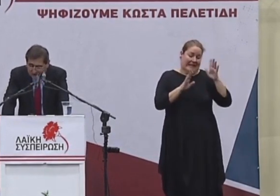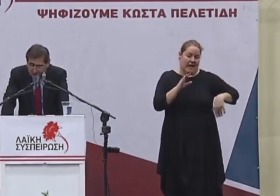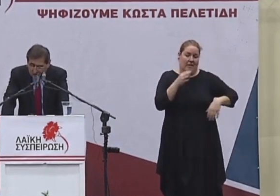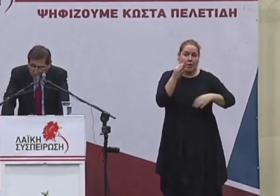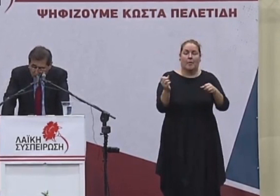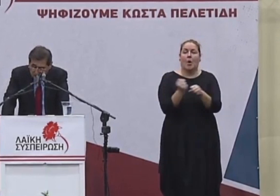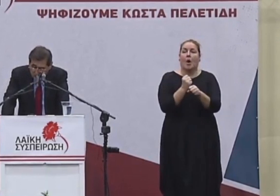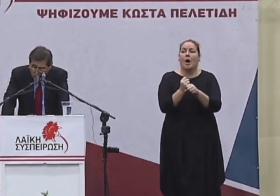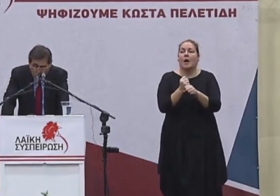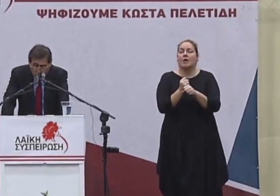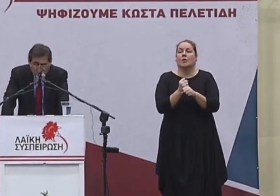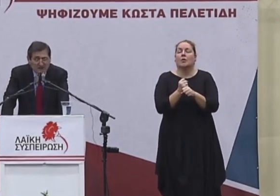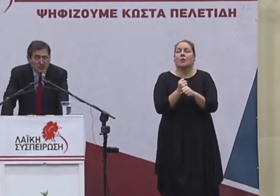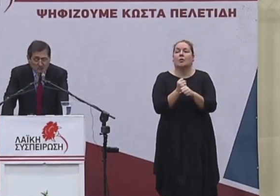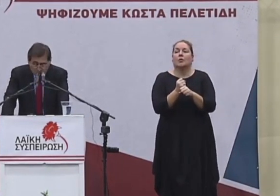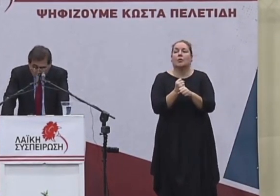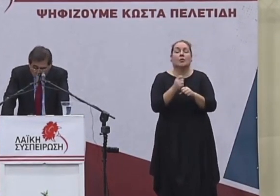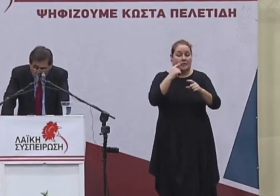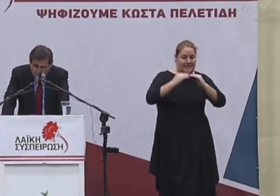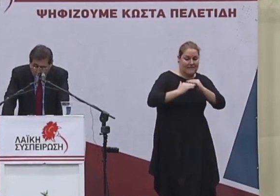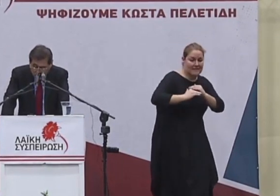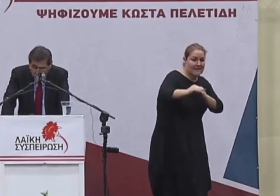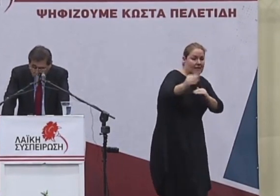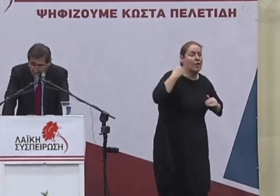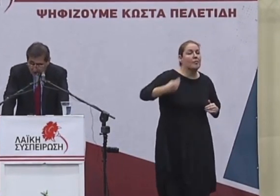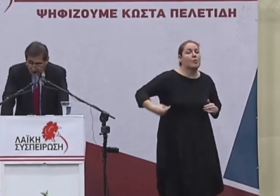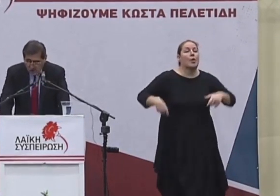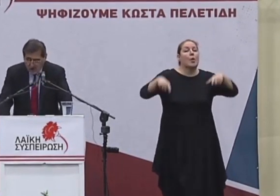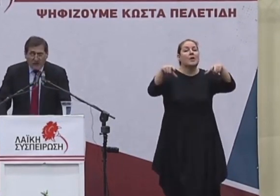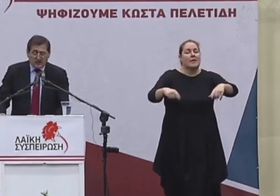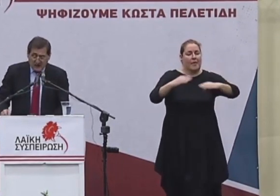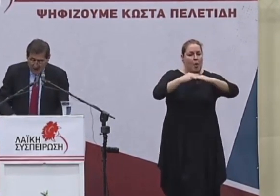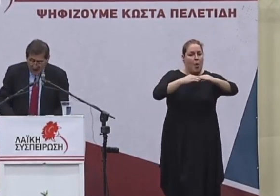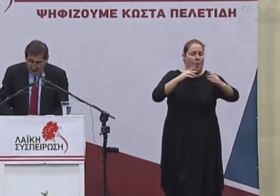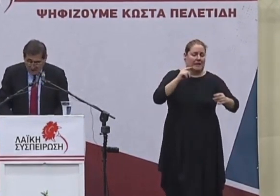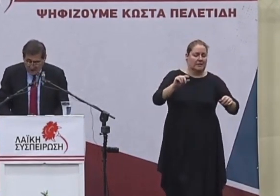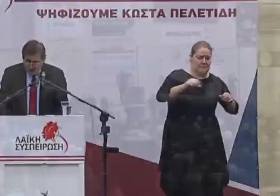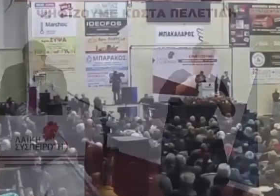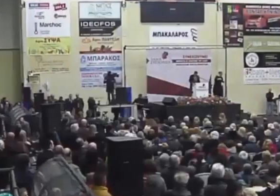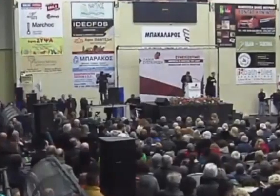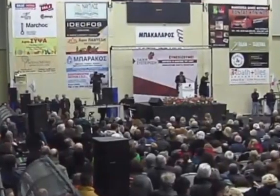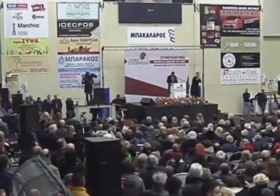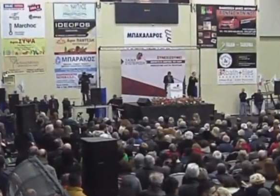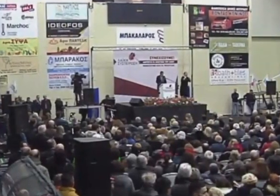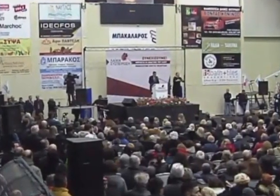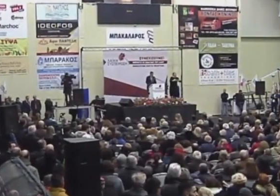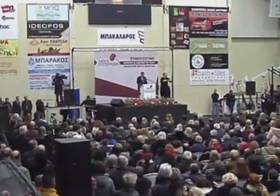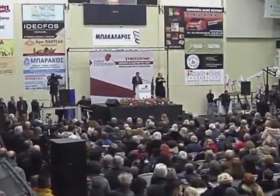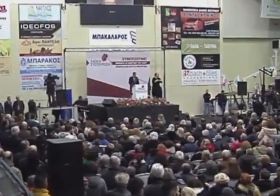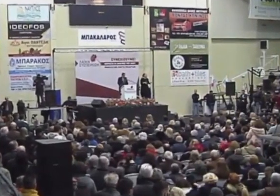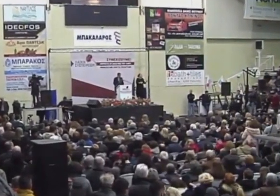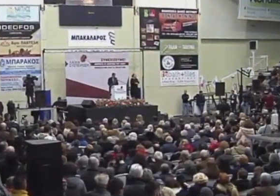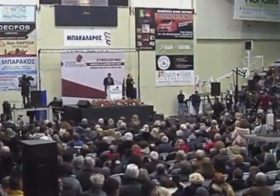είναι η αντικατάσταση του πλαστικού χλωοτάπητα στο δημοτικό γήπεδο Πετροτού, που θα δώσει μια μεγάλη ανάσα στο